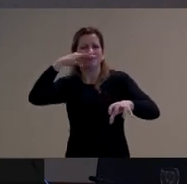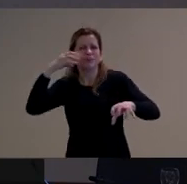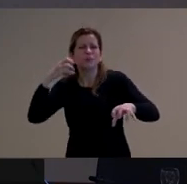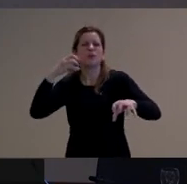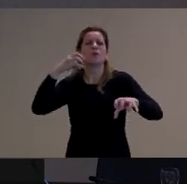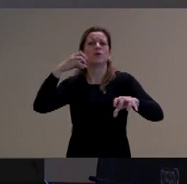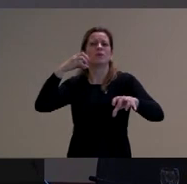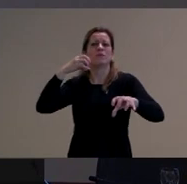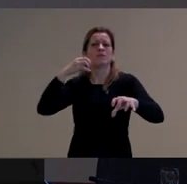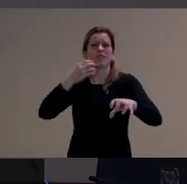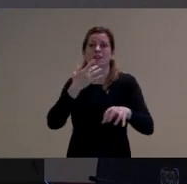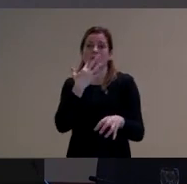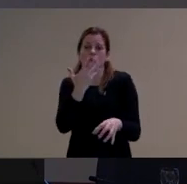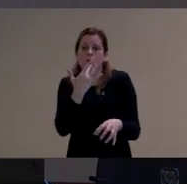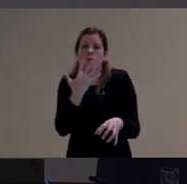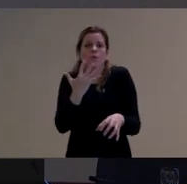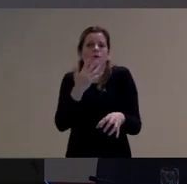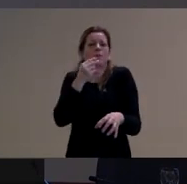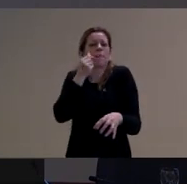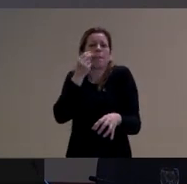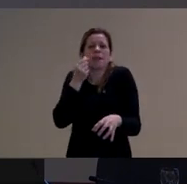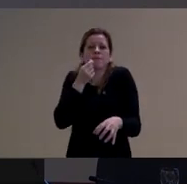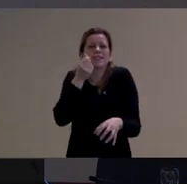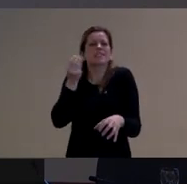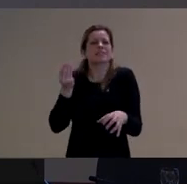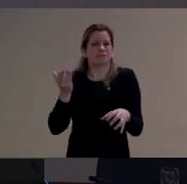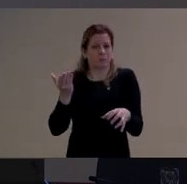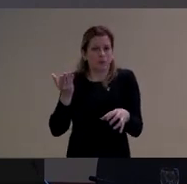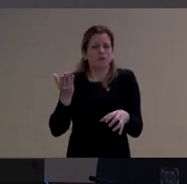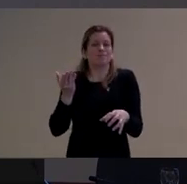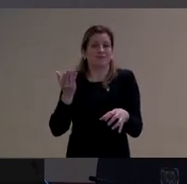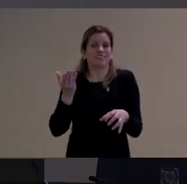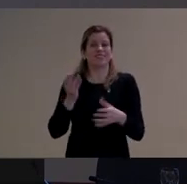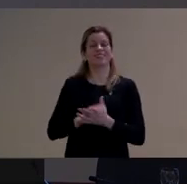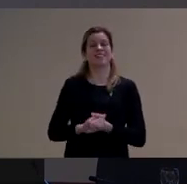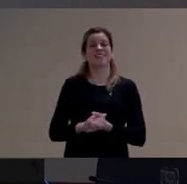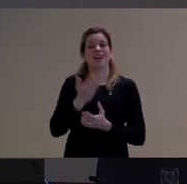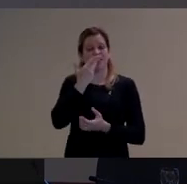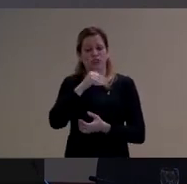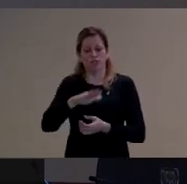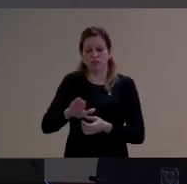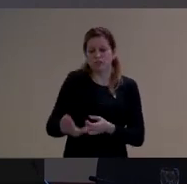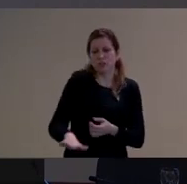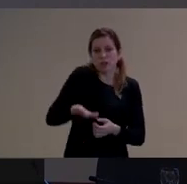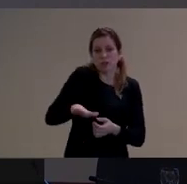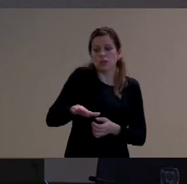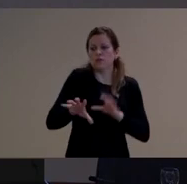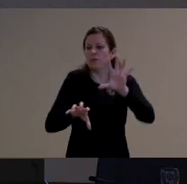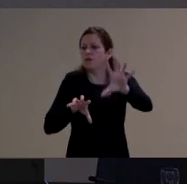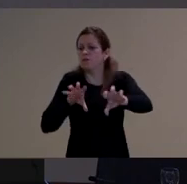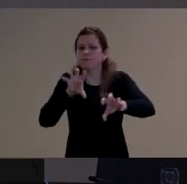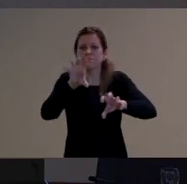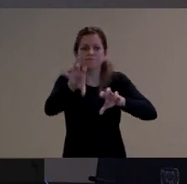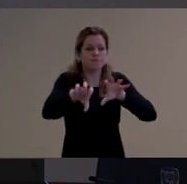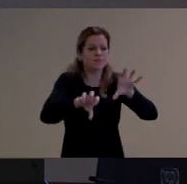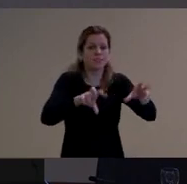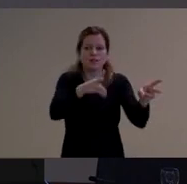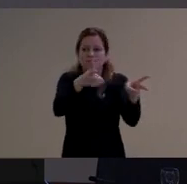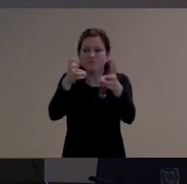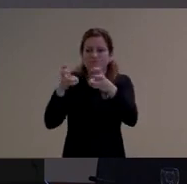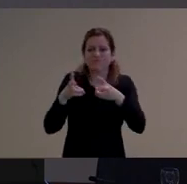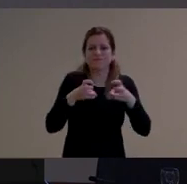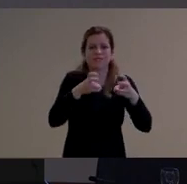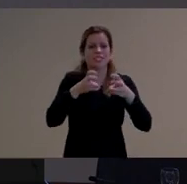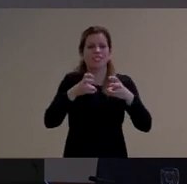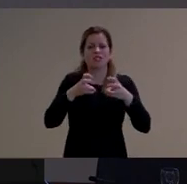sabor temperatura crianças bem pequenas devem explorar e descrever semelhanças e